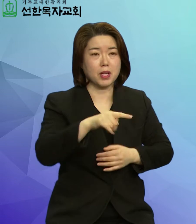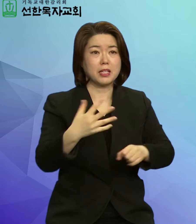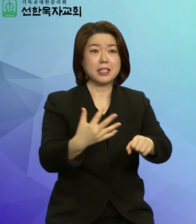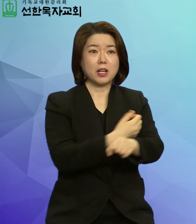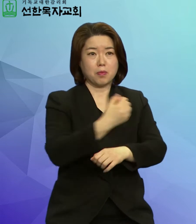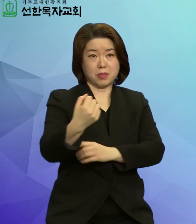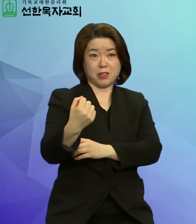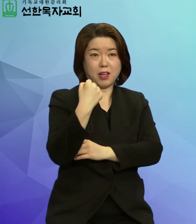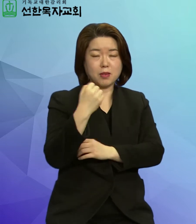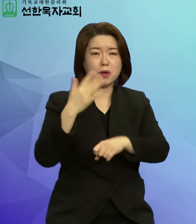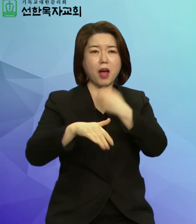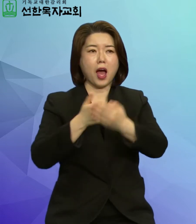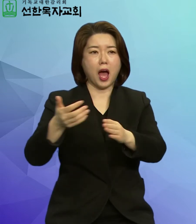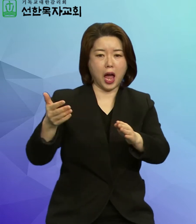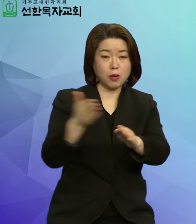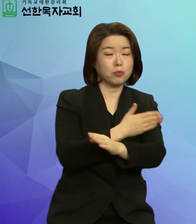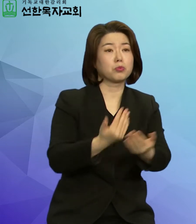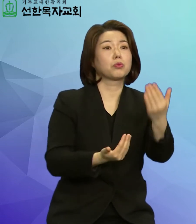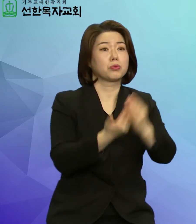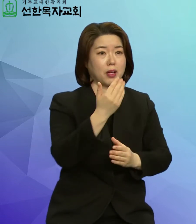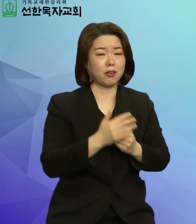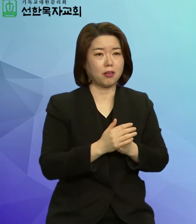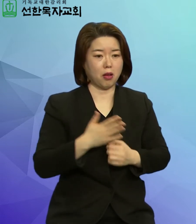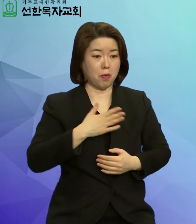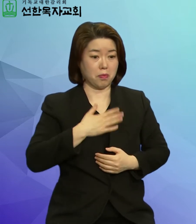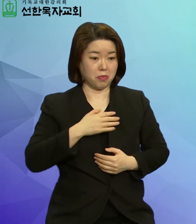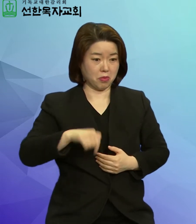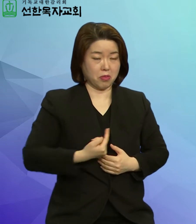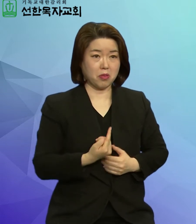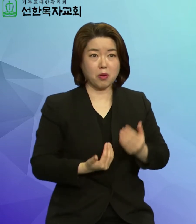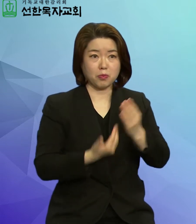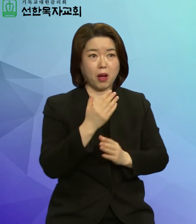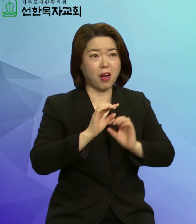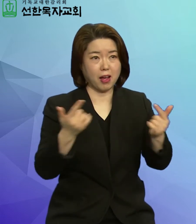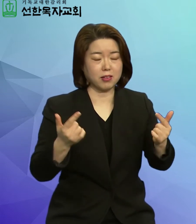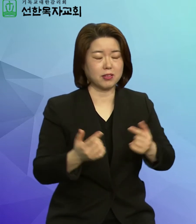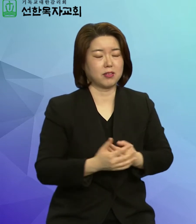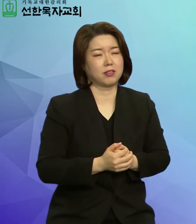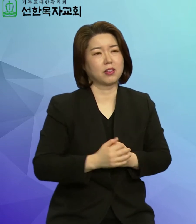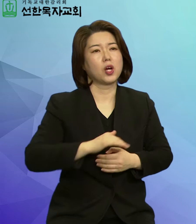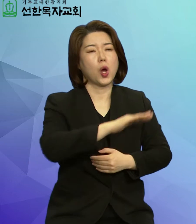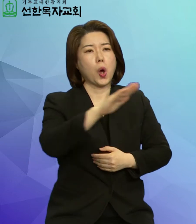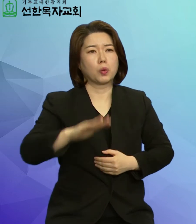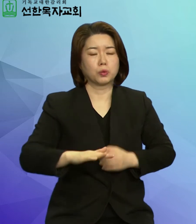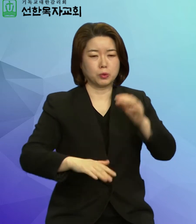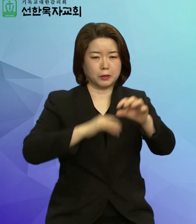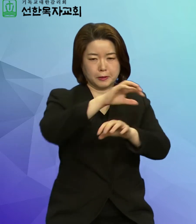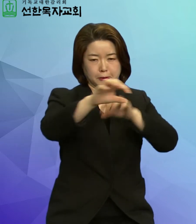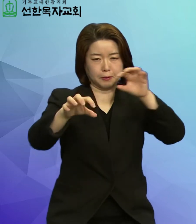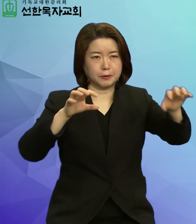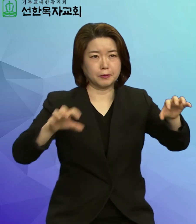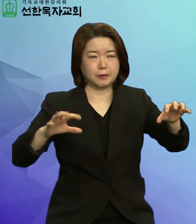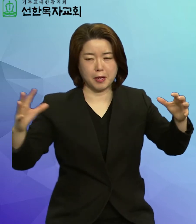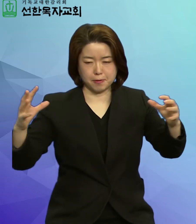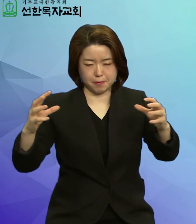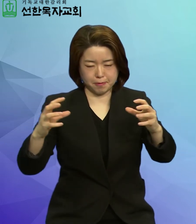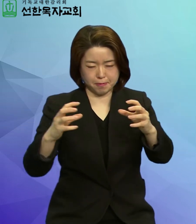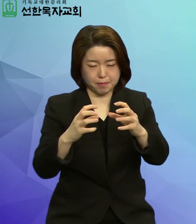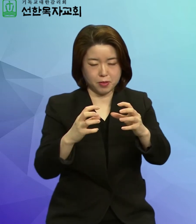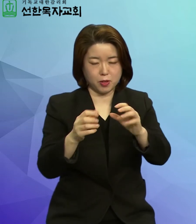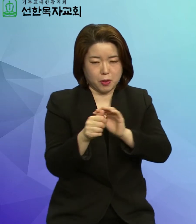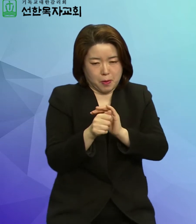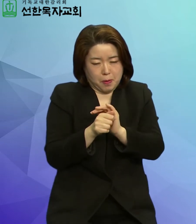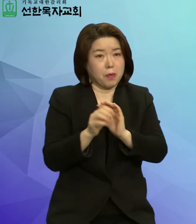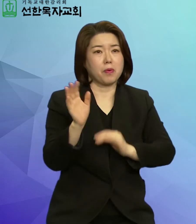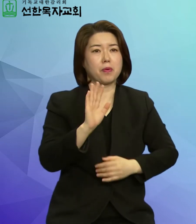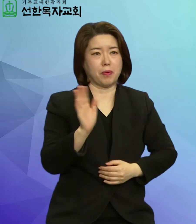이 엄청난 능력은 하나님에게서 나는 것이지 우리에게서 나는 것이 아닙니다. 우리는 사방으로